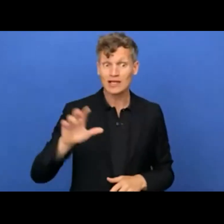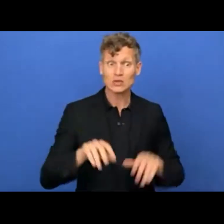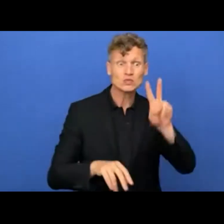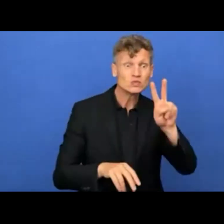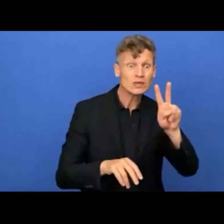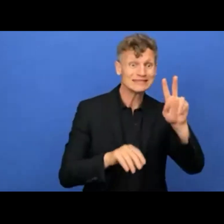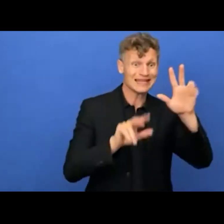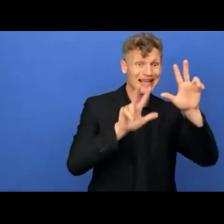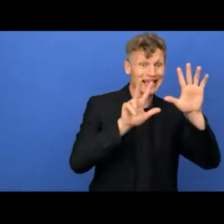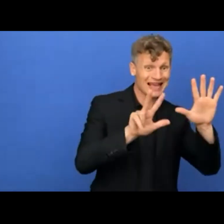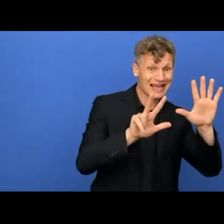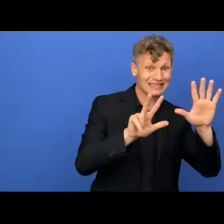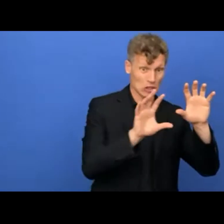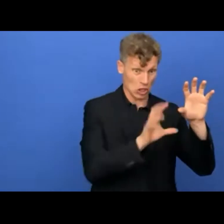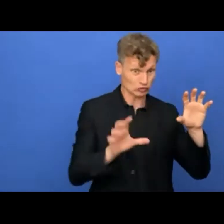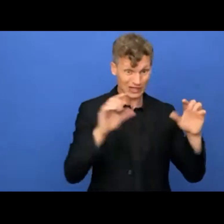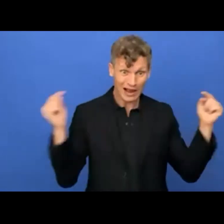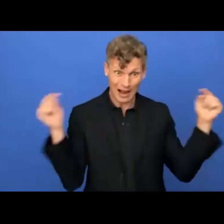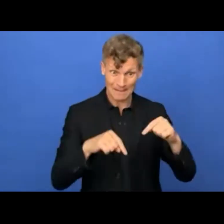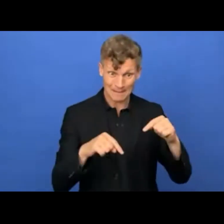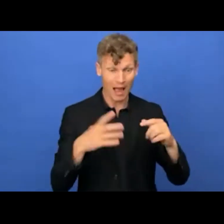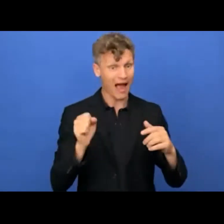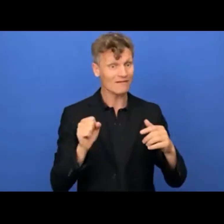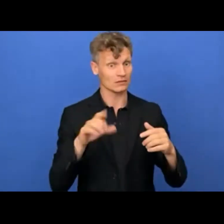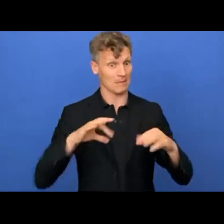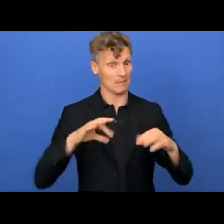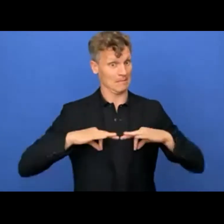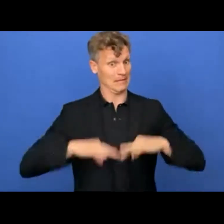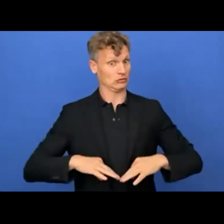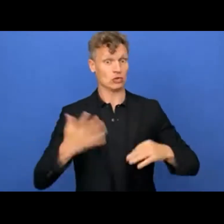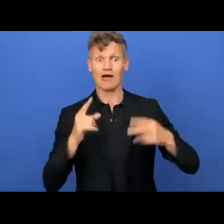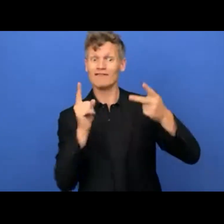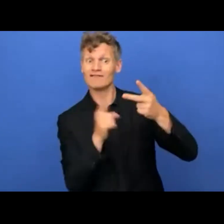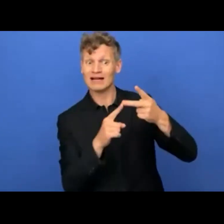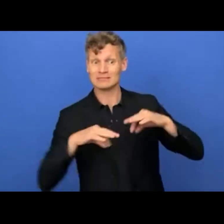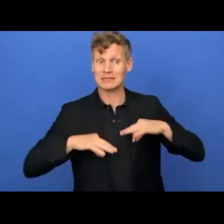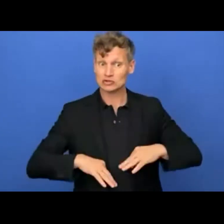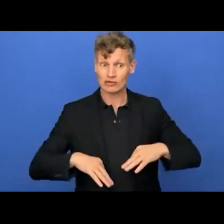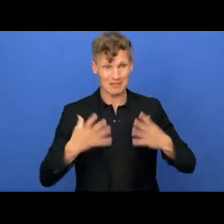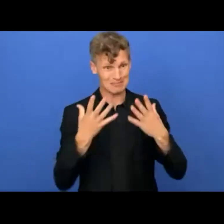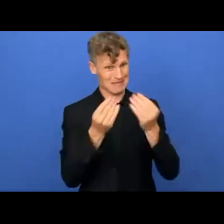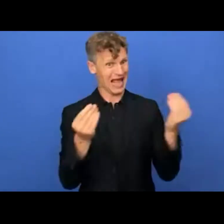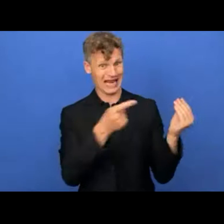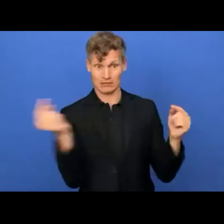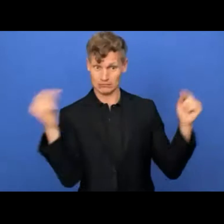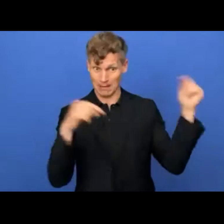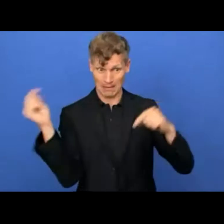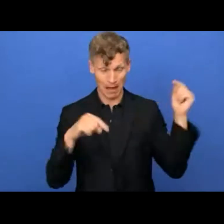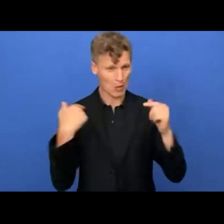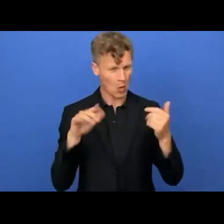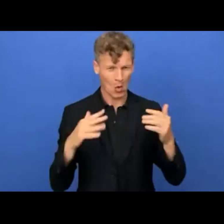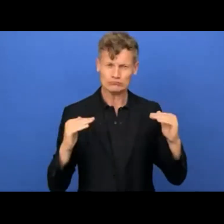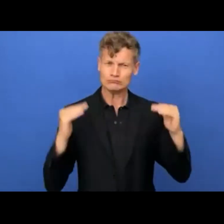représentés avec des ministres, des vice-ministres de nombreux pays. Une autre leçon nous